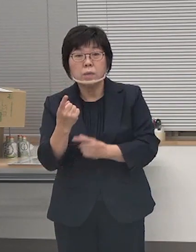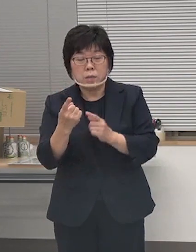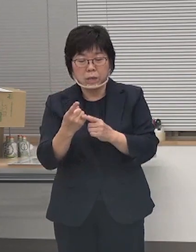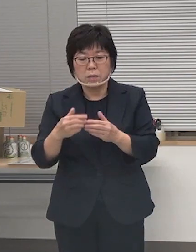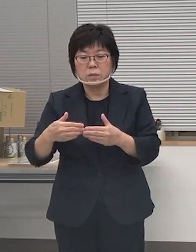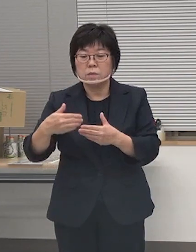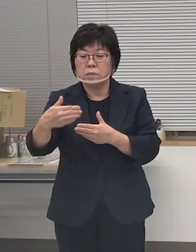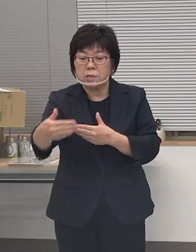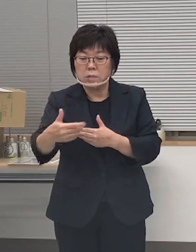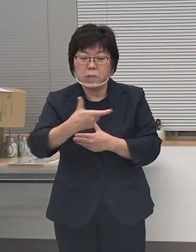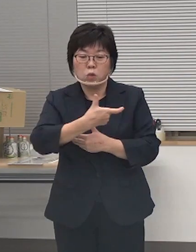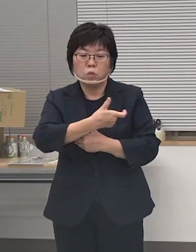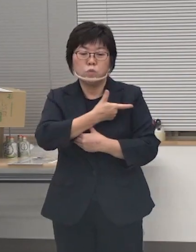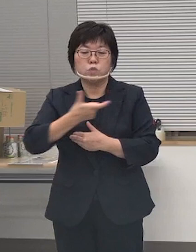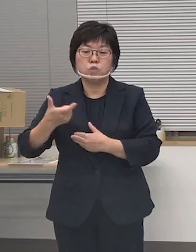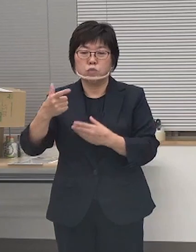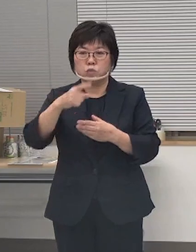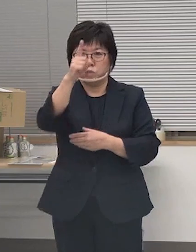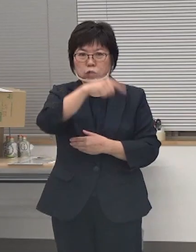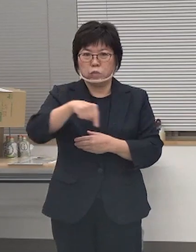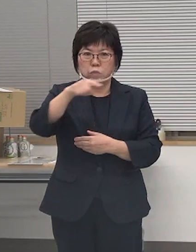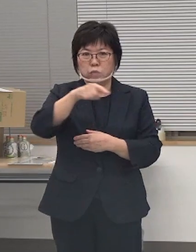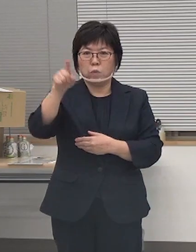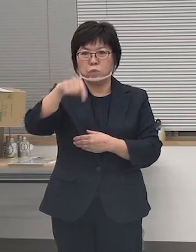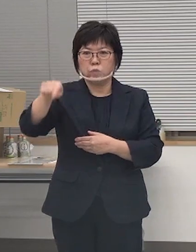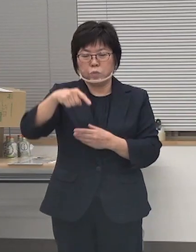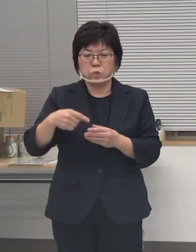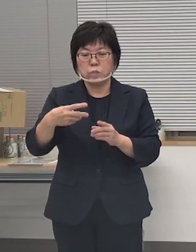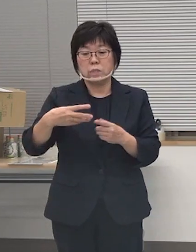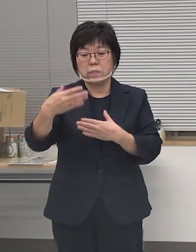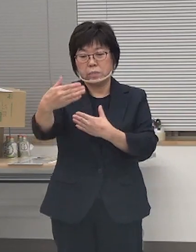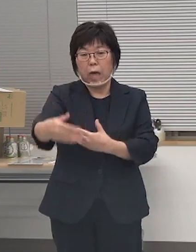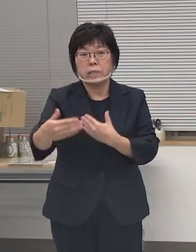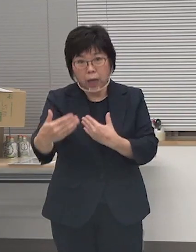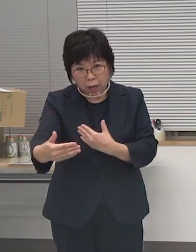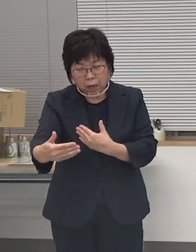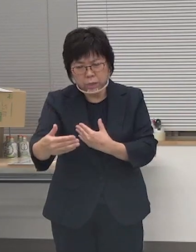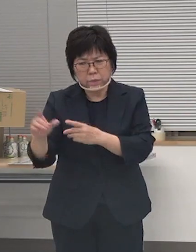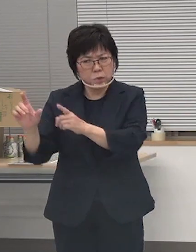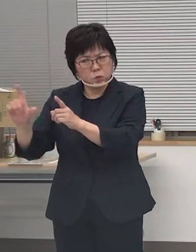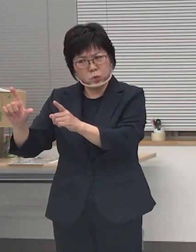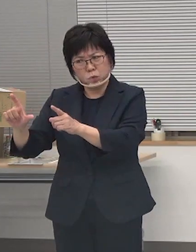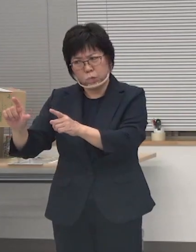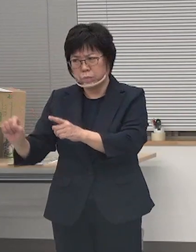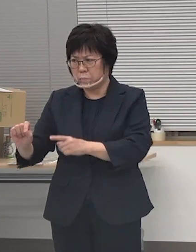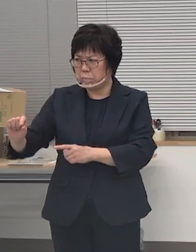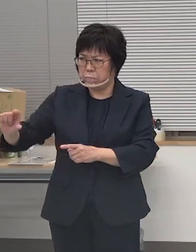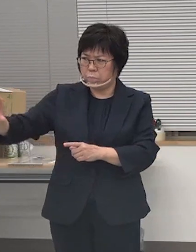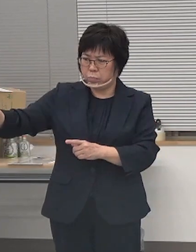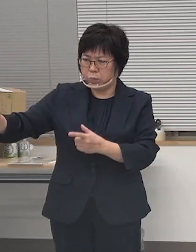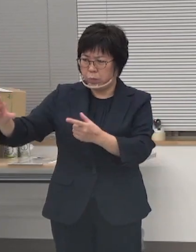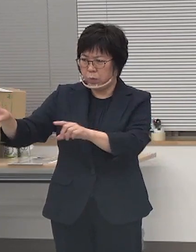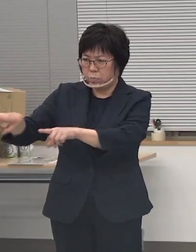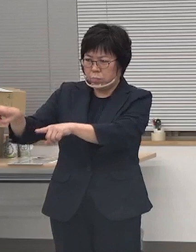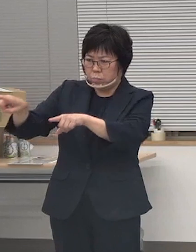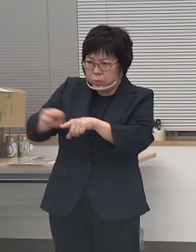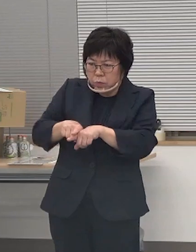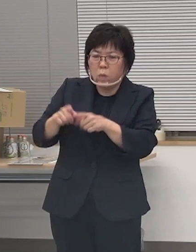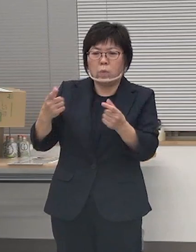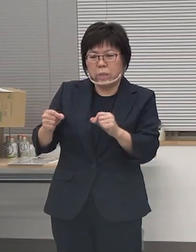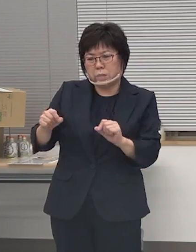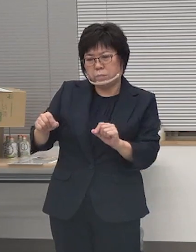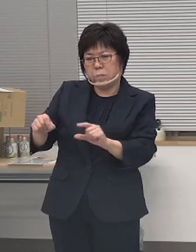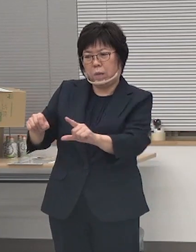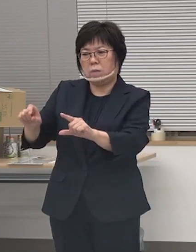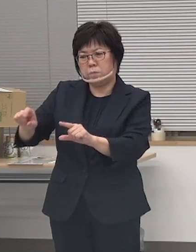日までの東京とほぼ同じ、推移を辿っていきながら、結果としては東京は8日間程度先